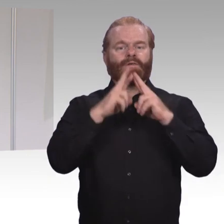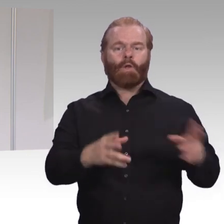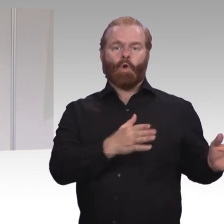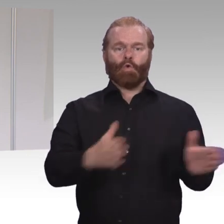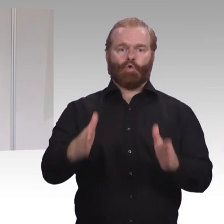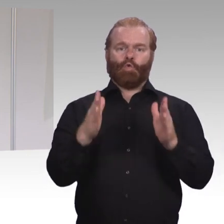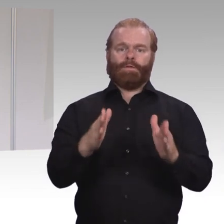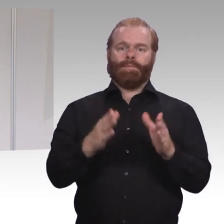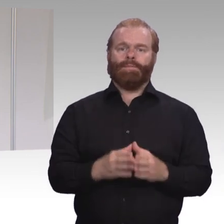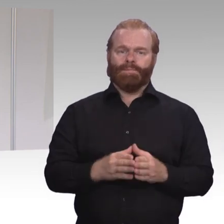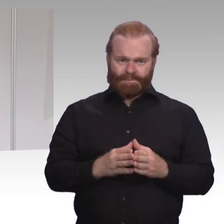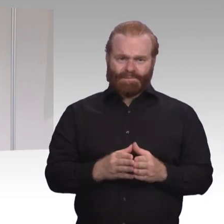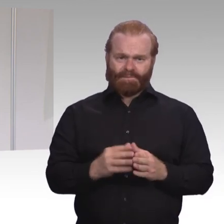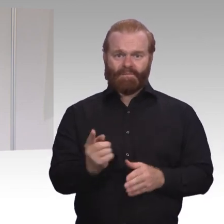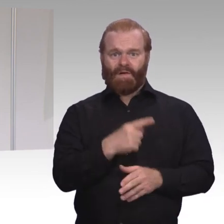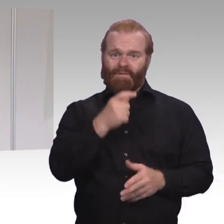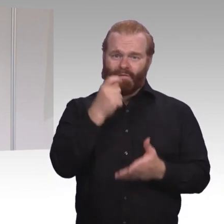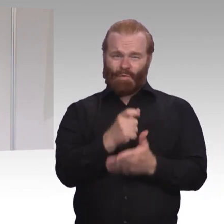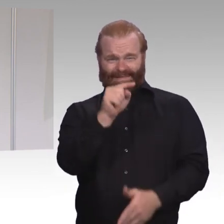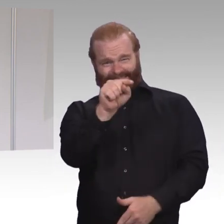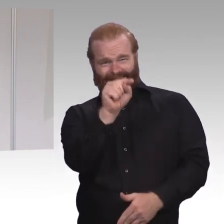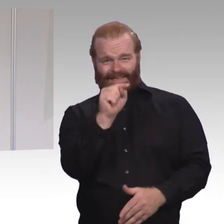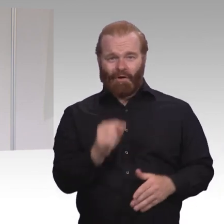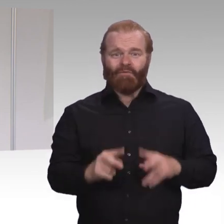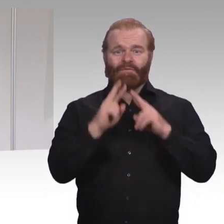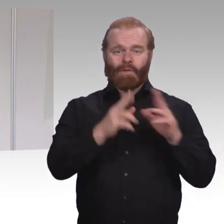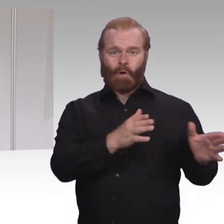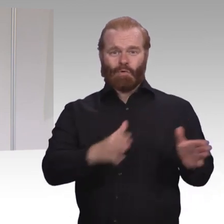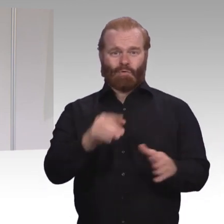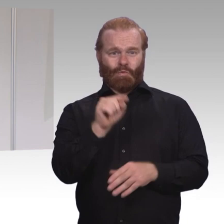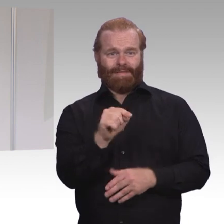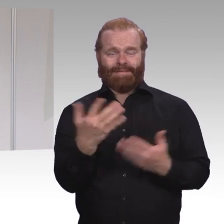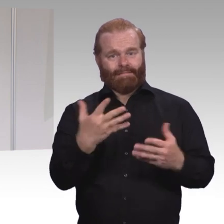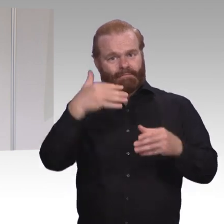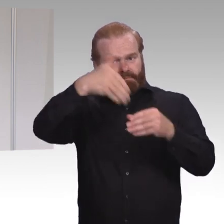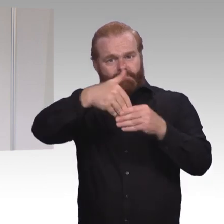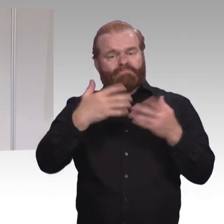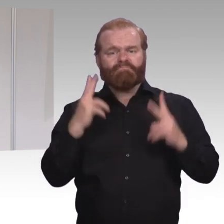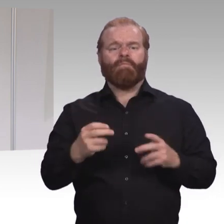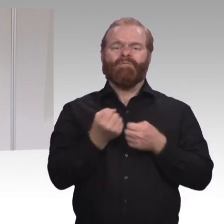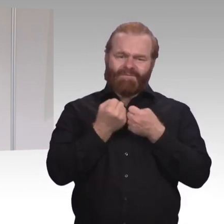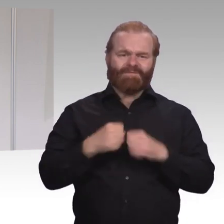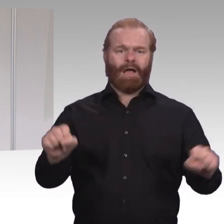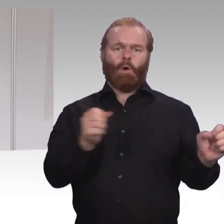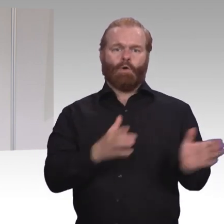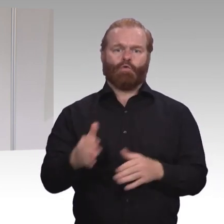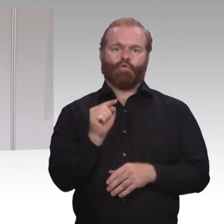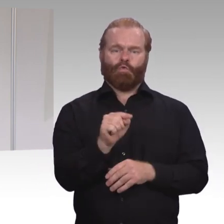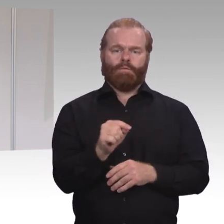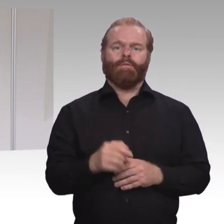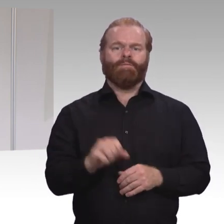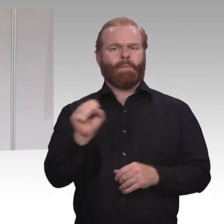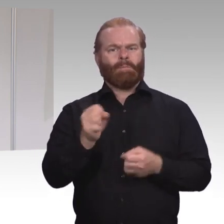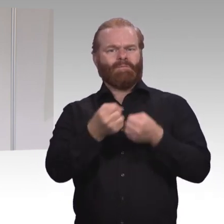der unantastbaren Würde jedes einzelnen Menschen verpflichtet ist. Und wir tragen Verantwortung für die